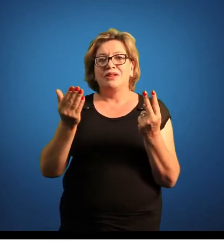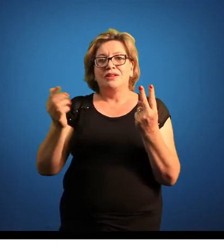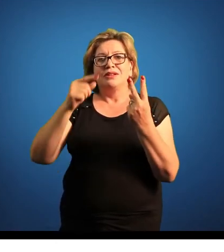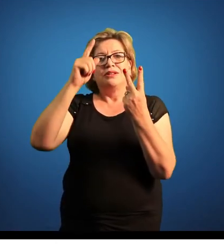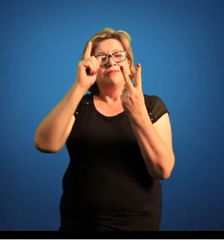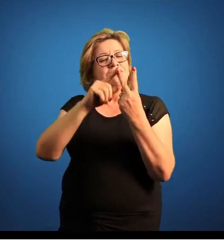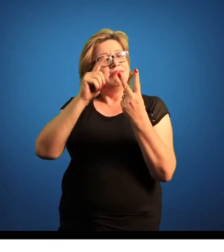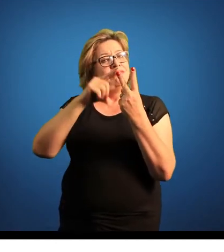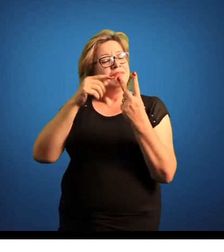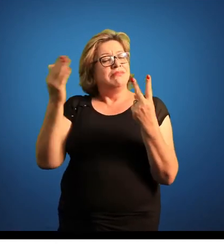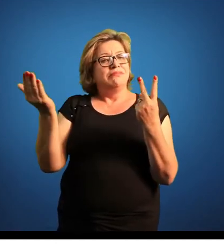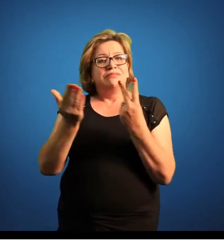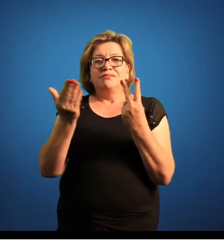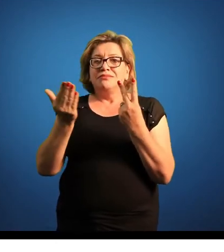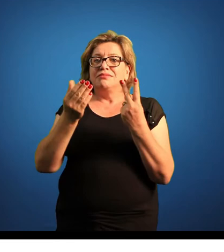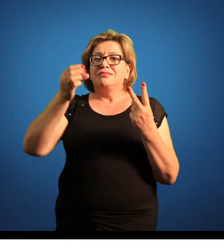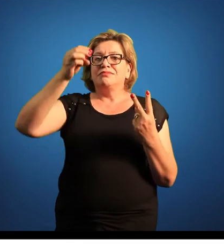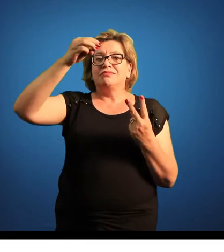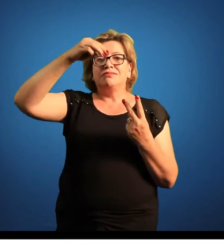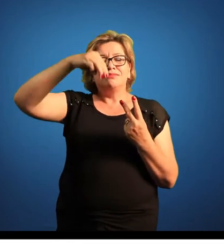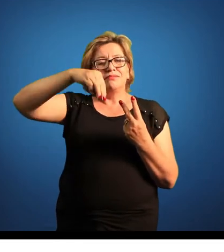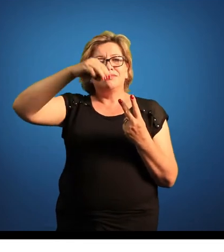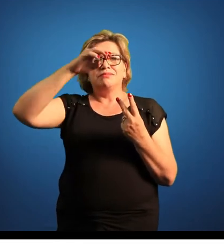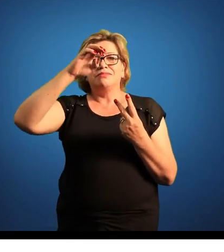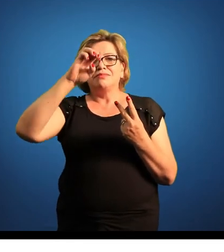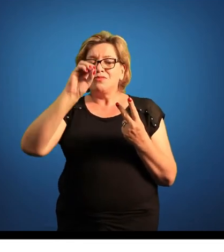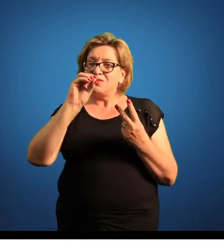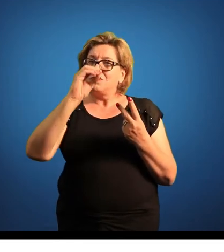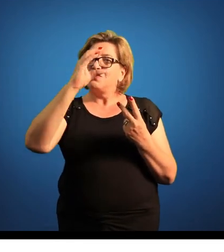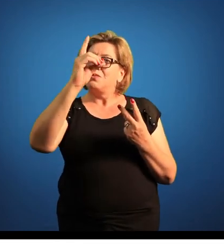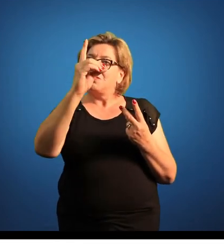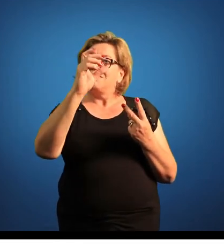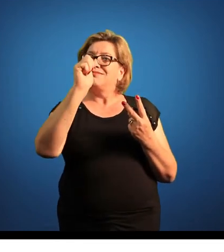Agora a gente vai ver a nossa moda.